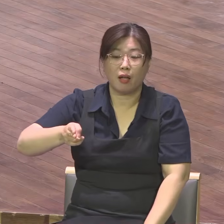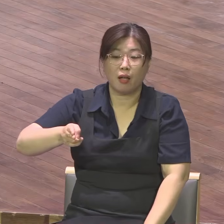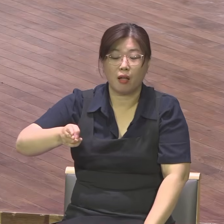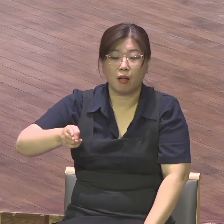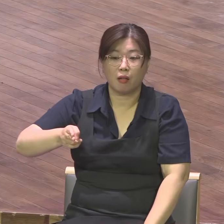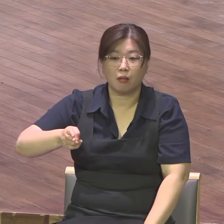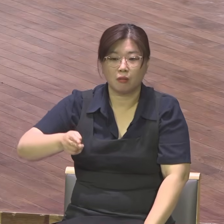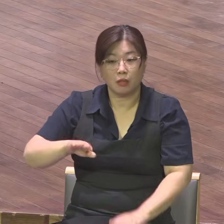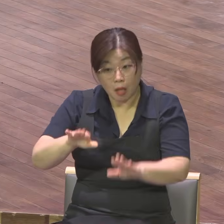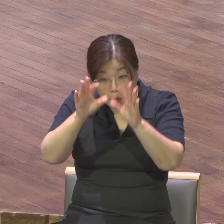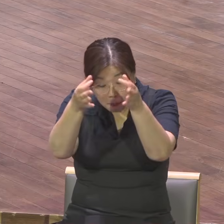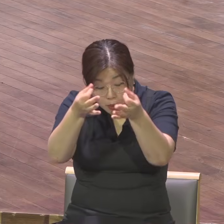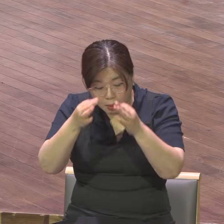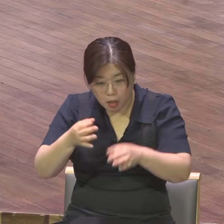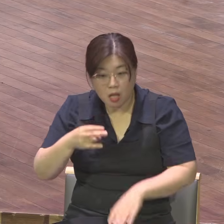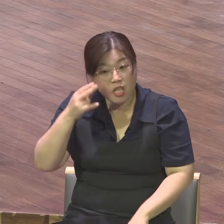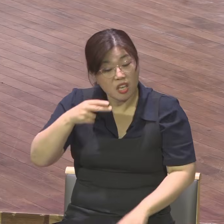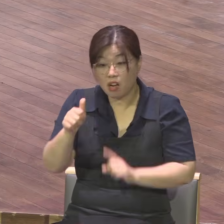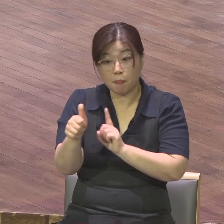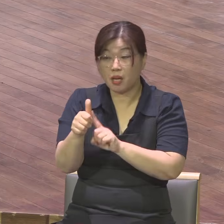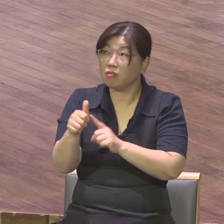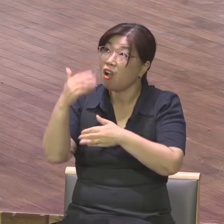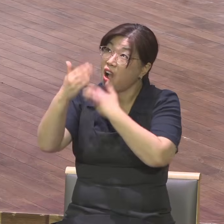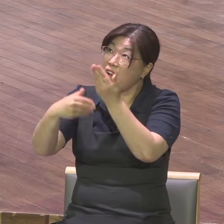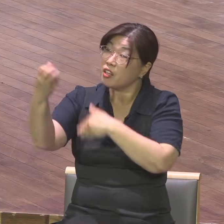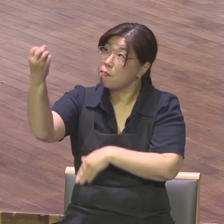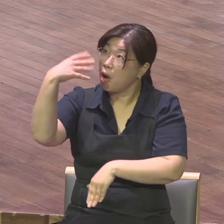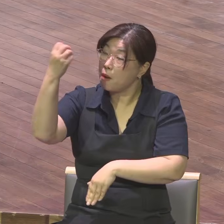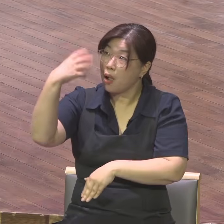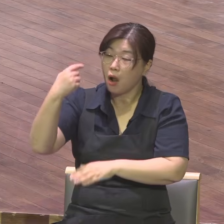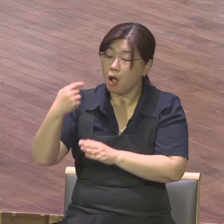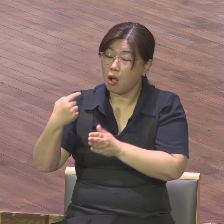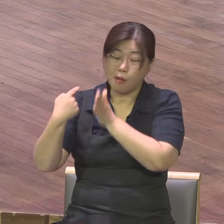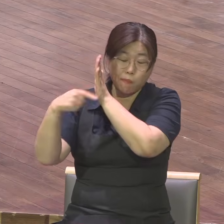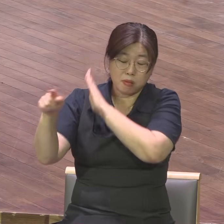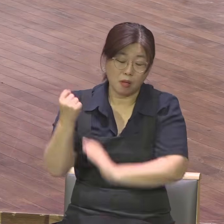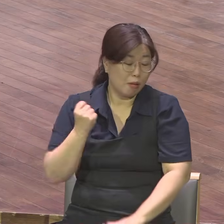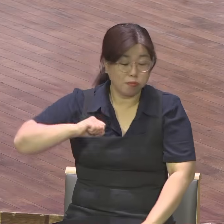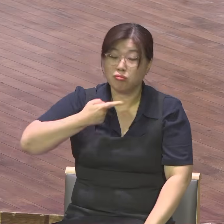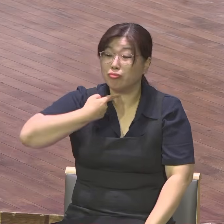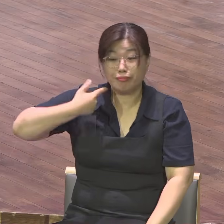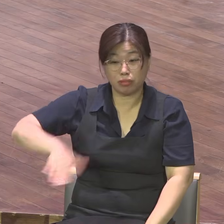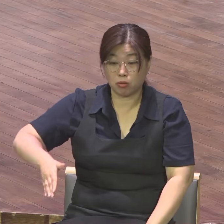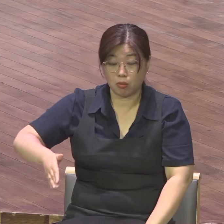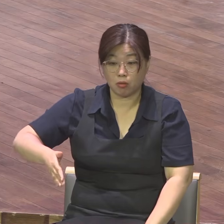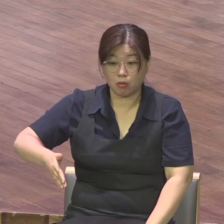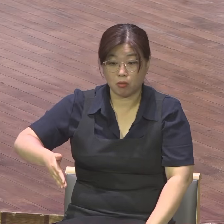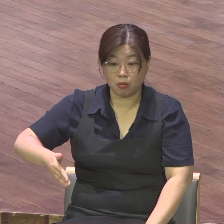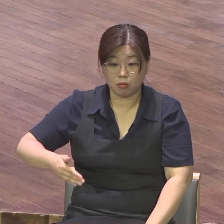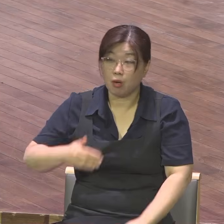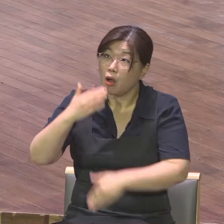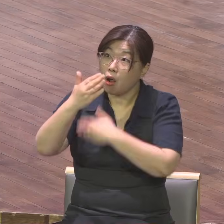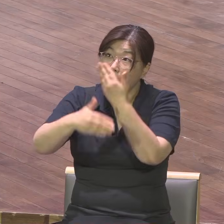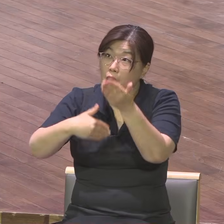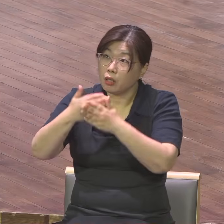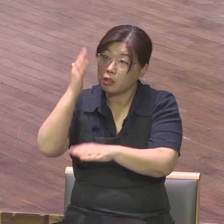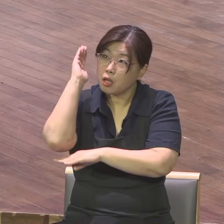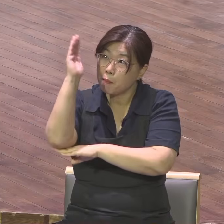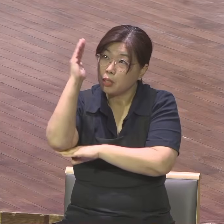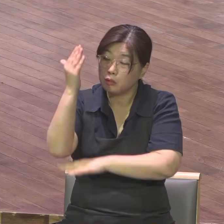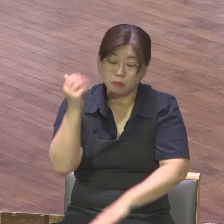예레미야 언제 반역했습니까? 이스라엘의 반역이 자기 반역이었다. 이렇게 예레미야는요 남유다의 범죄가